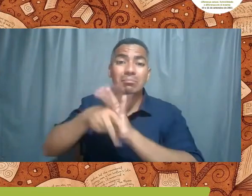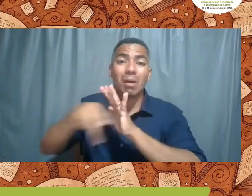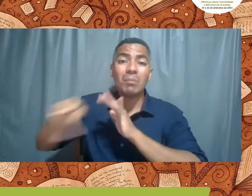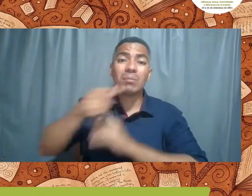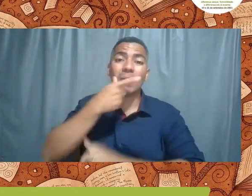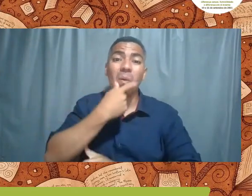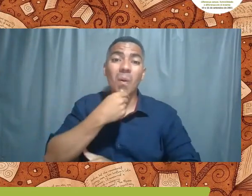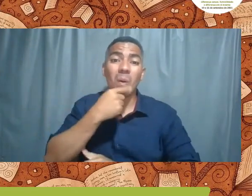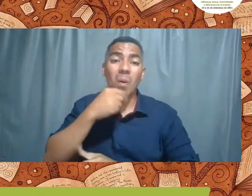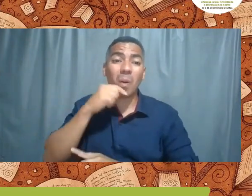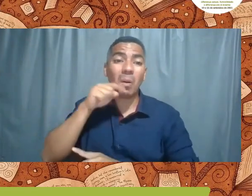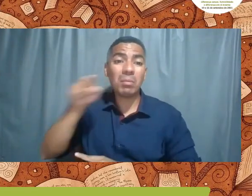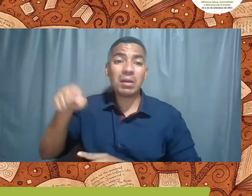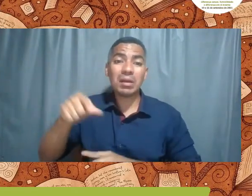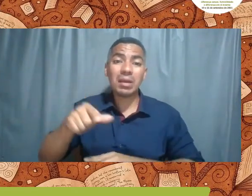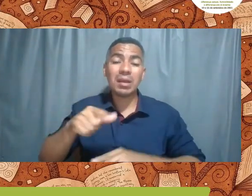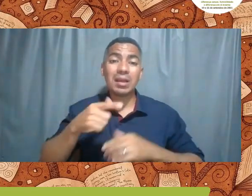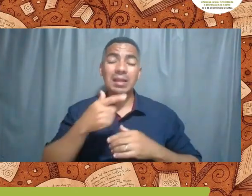violência masculina?